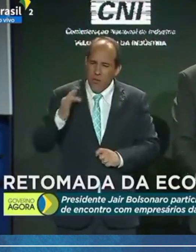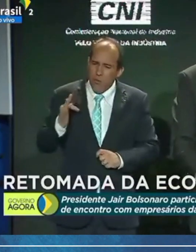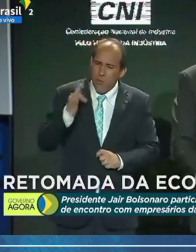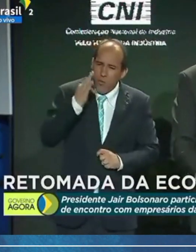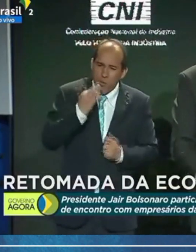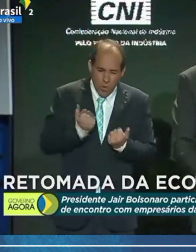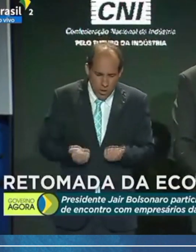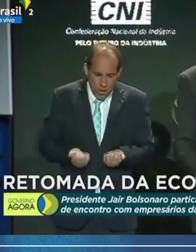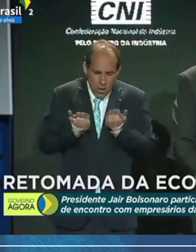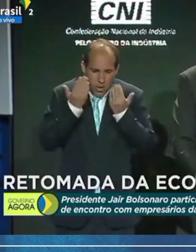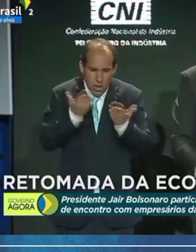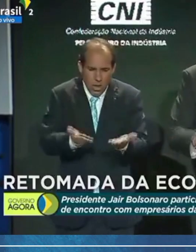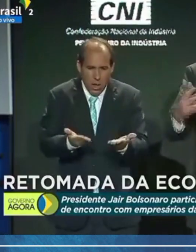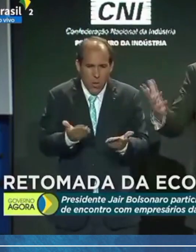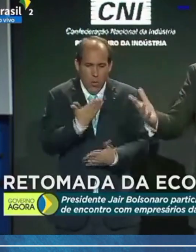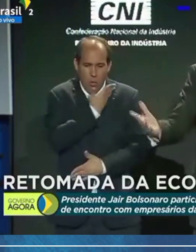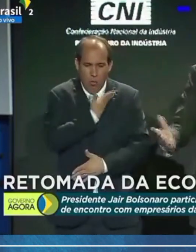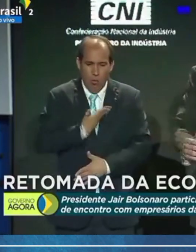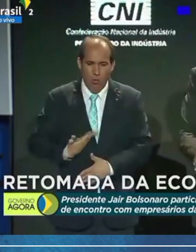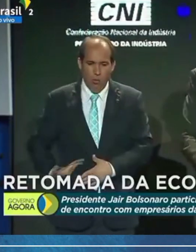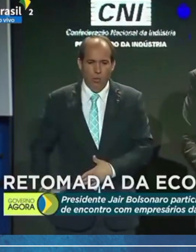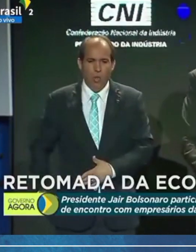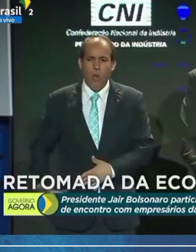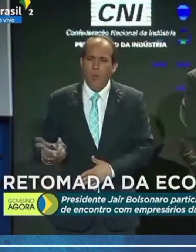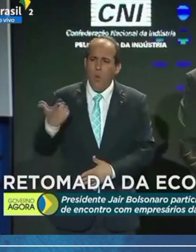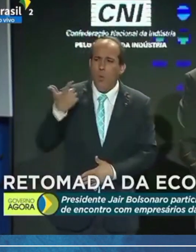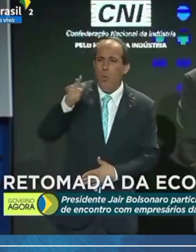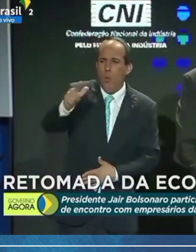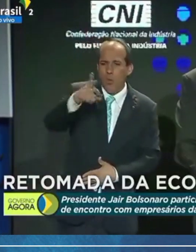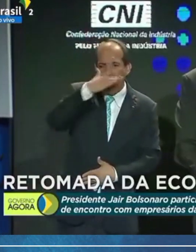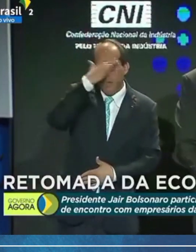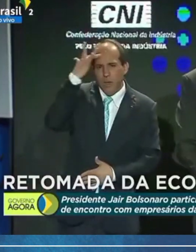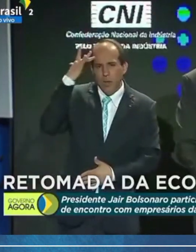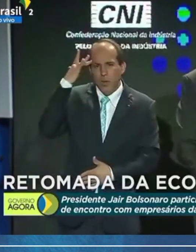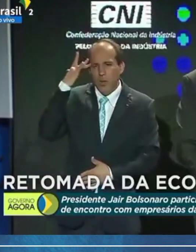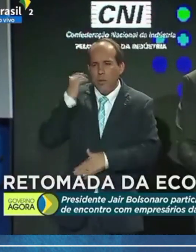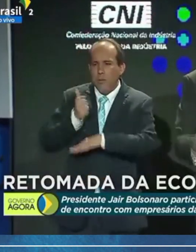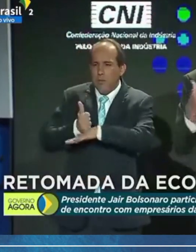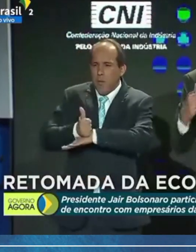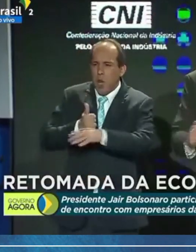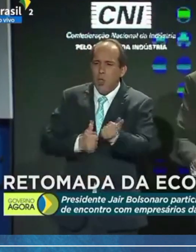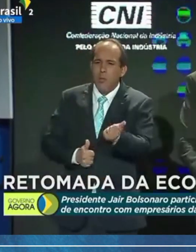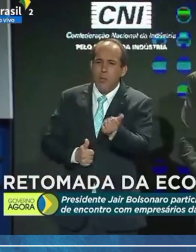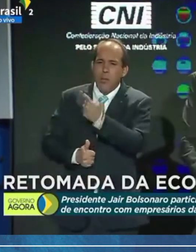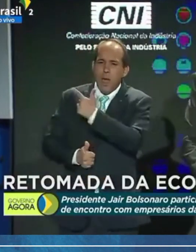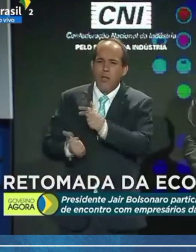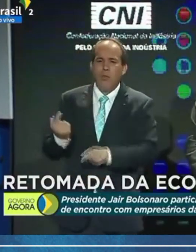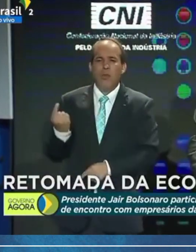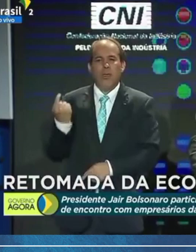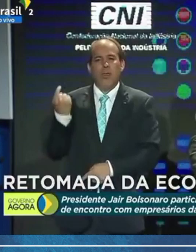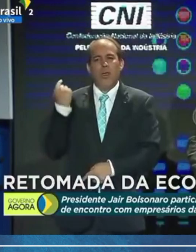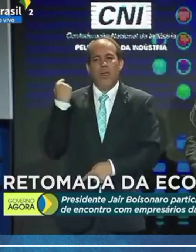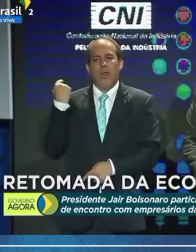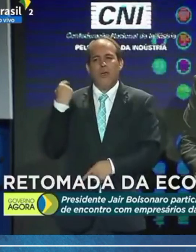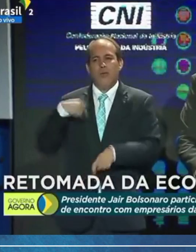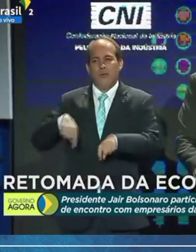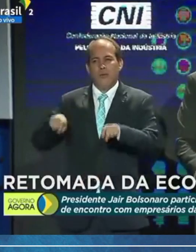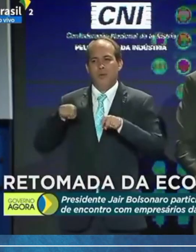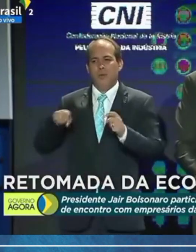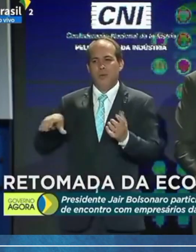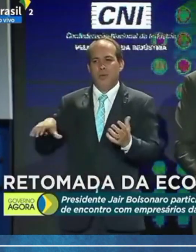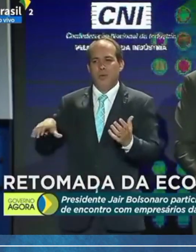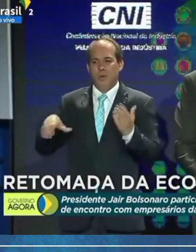frente entregar o governo e para alguém né de forma bem melhor do que recebemos em